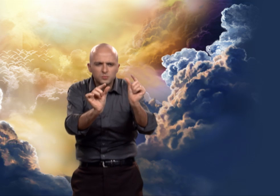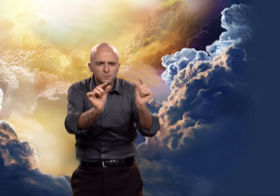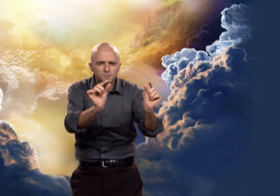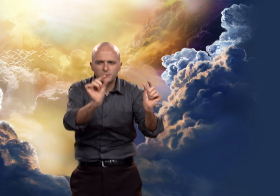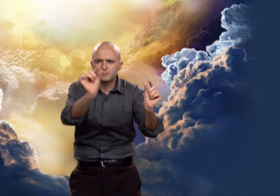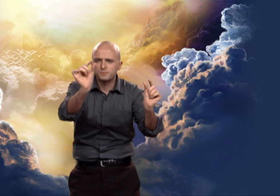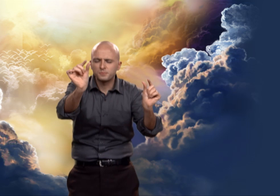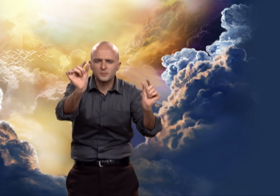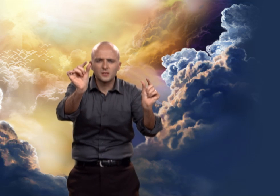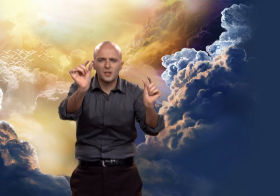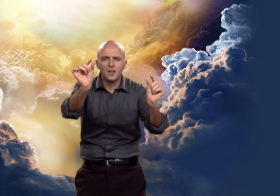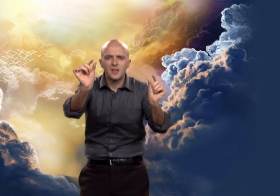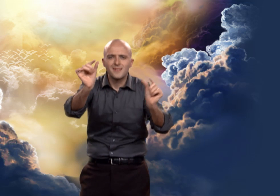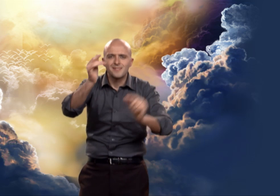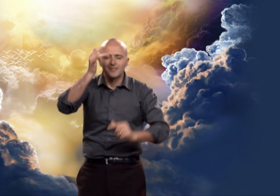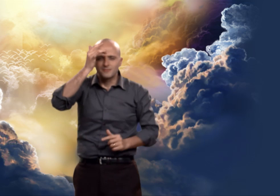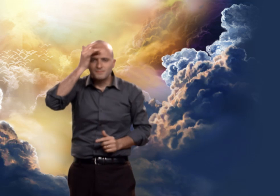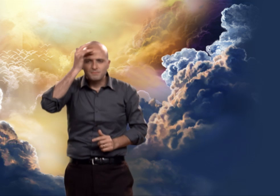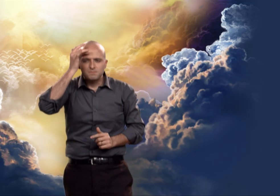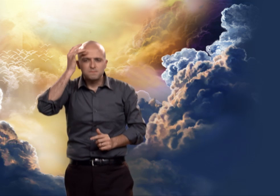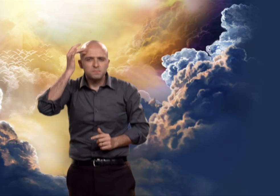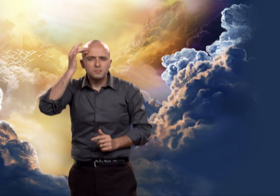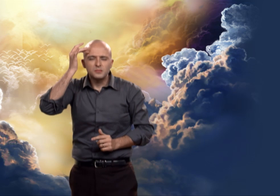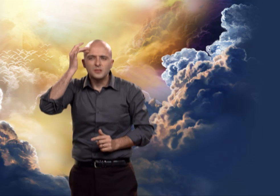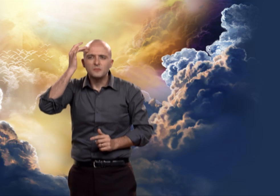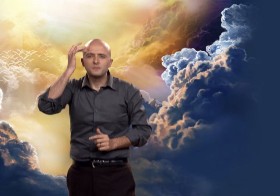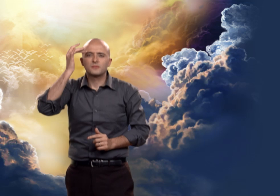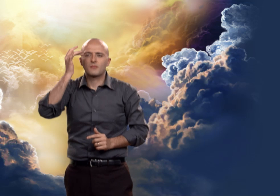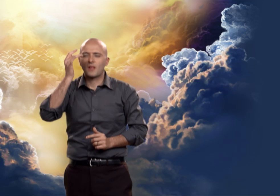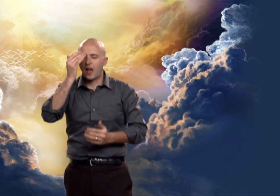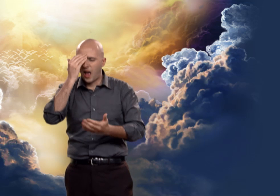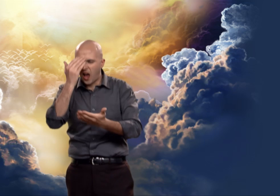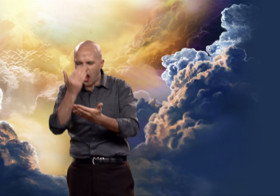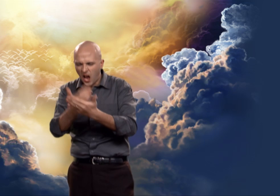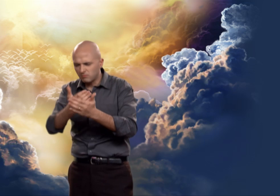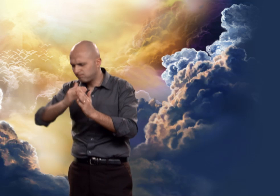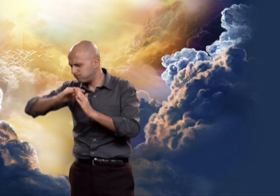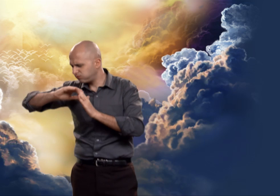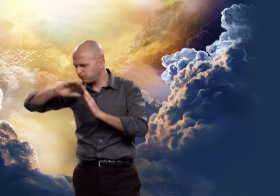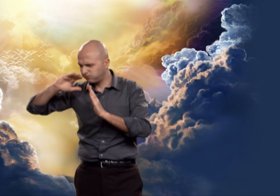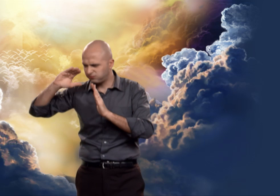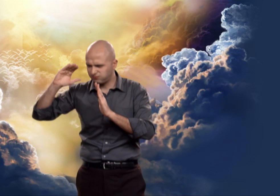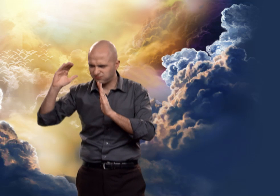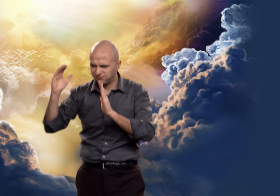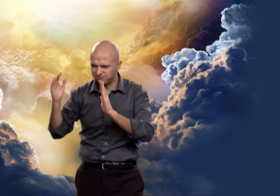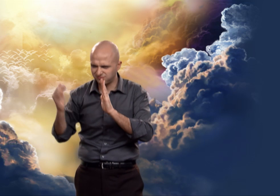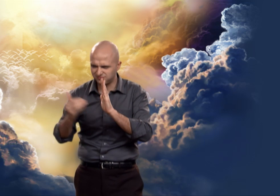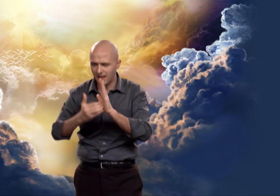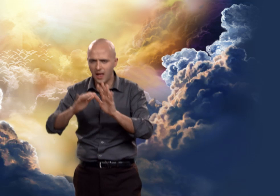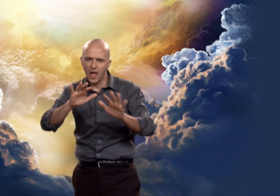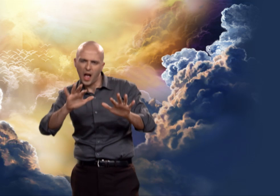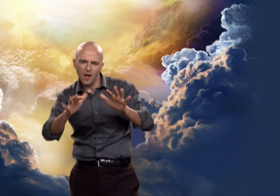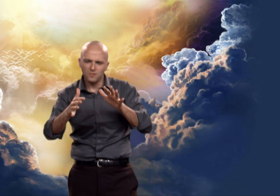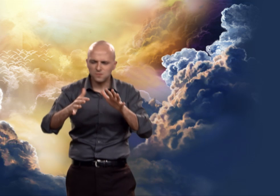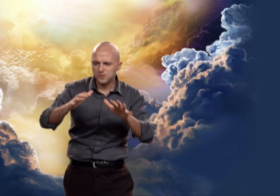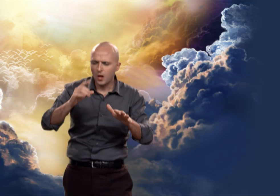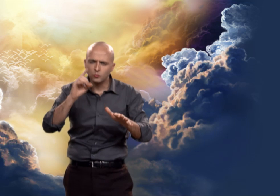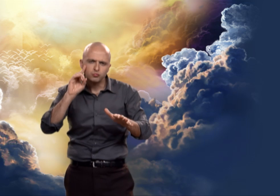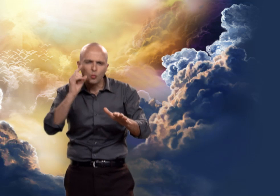para compreender sua palavra. Satanás é hábil em citar a Bíblia, dando sua própria interpretação aos textos que deseja utilizar